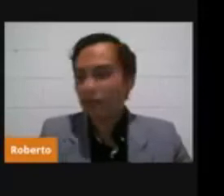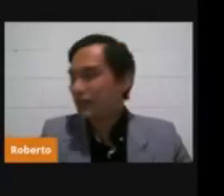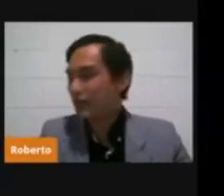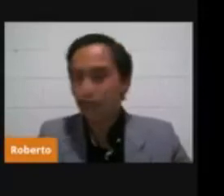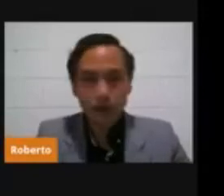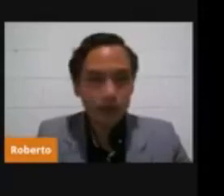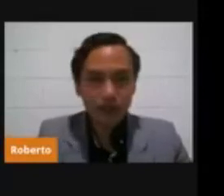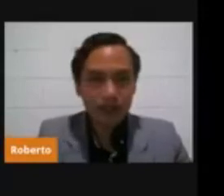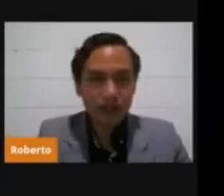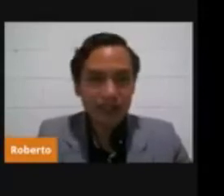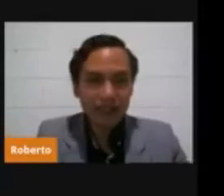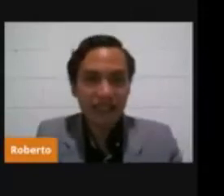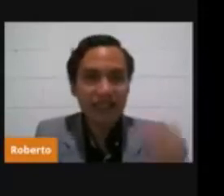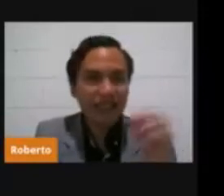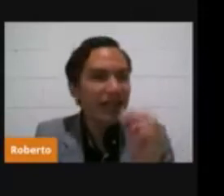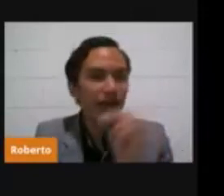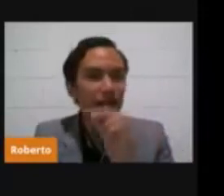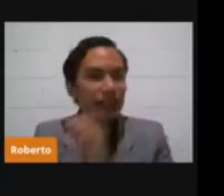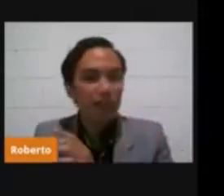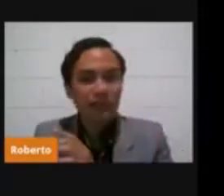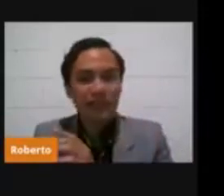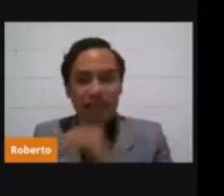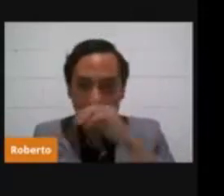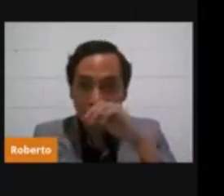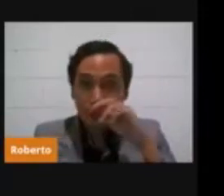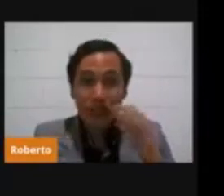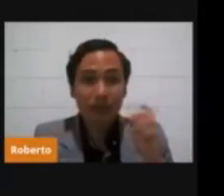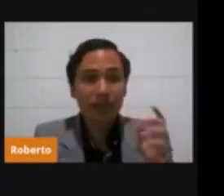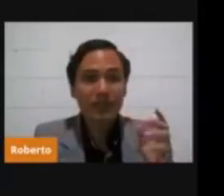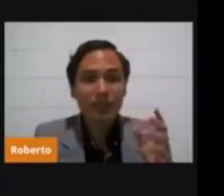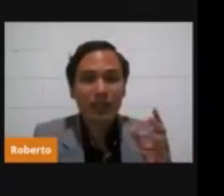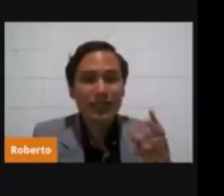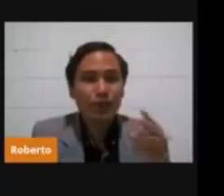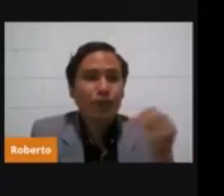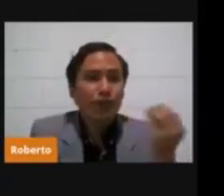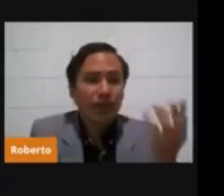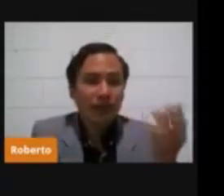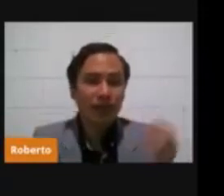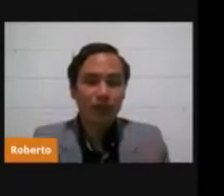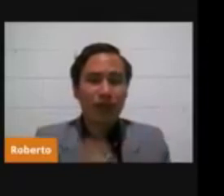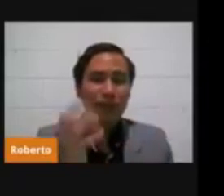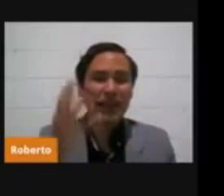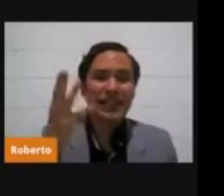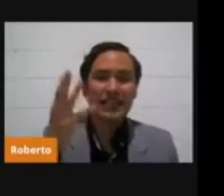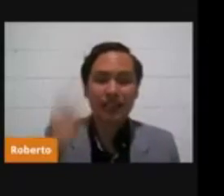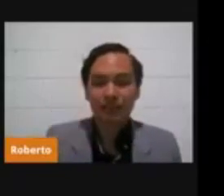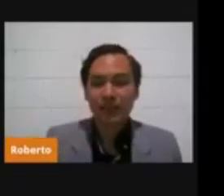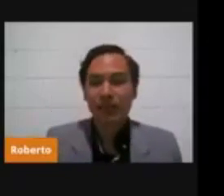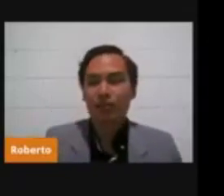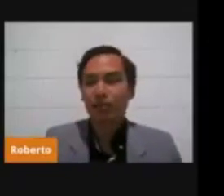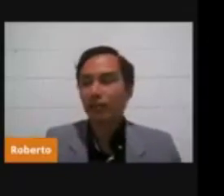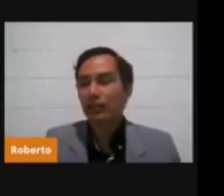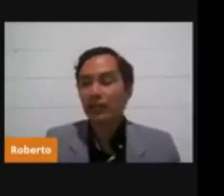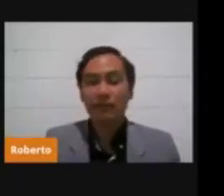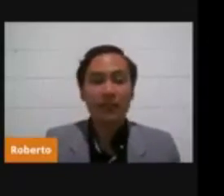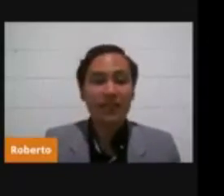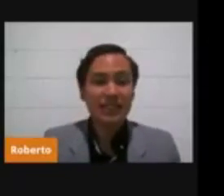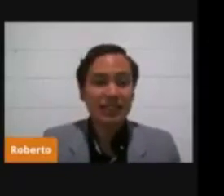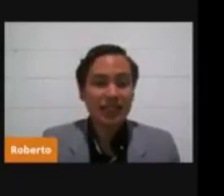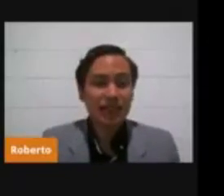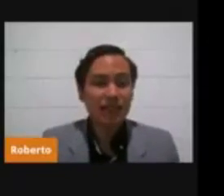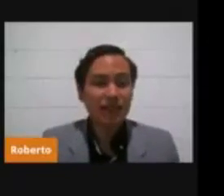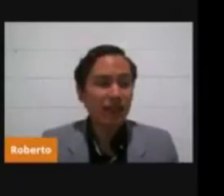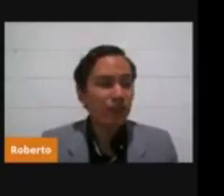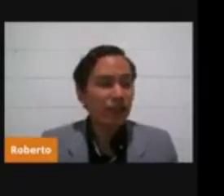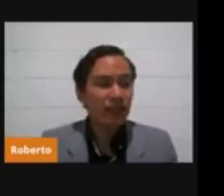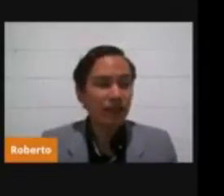Eso tampoco, sino se dice que tiene una discapacidad, porque cuando decimos que sufre o que padece, y me